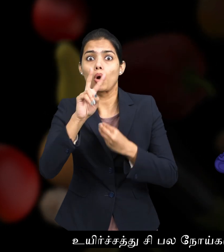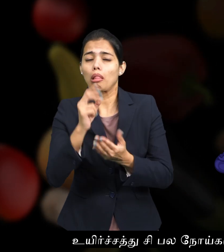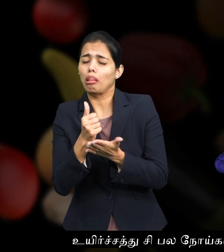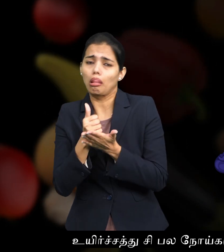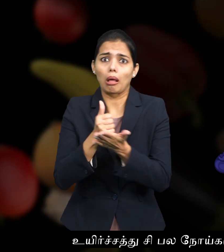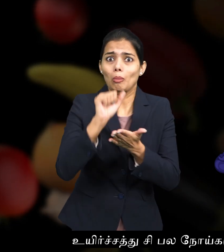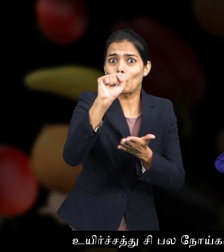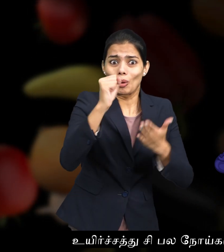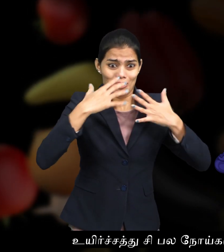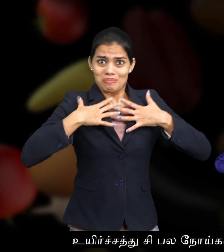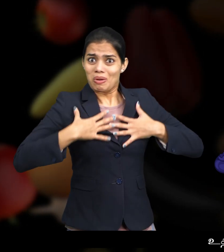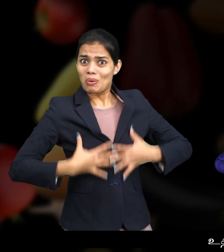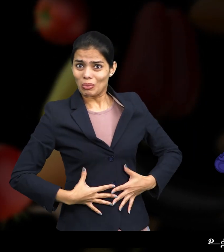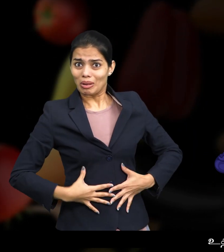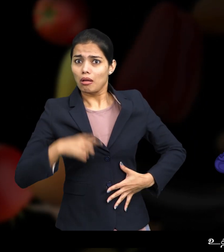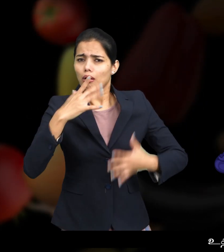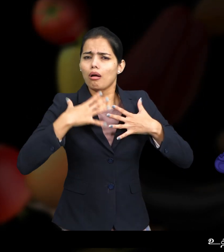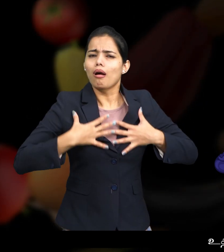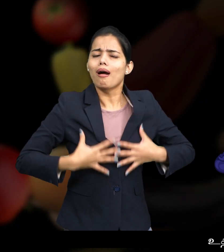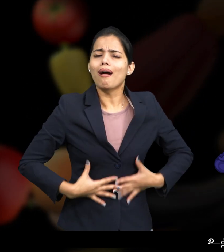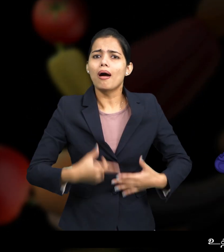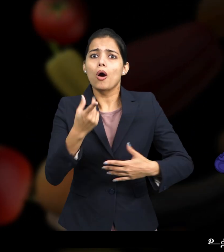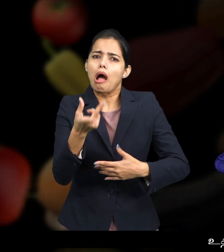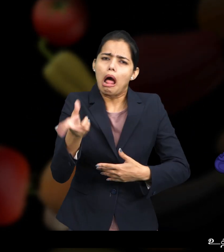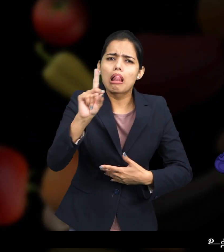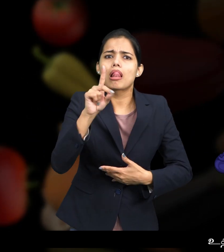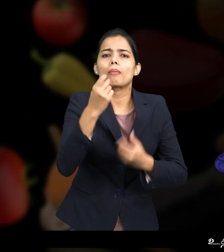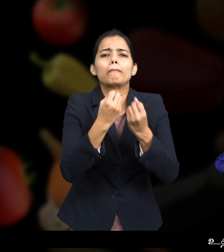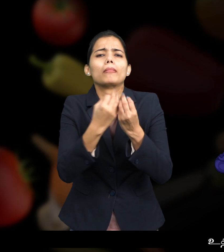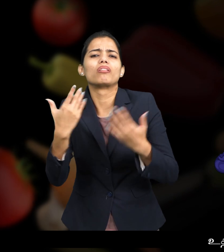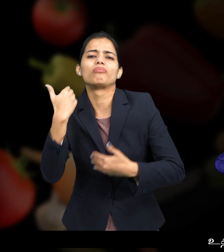நோய்களுக்கு எதிராக உடலை போராட உதவுகிறது.